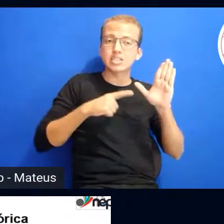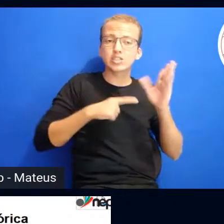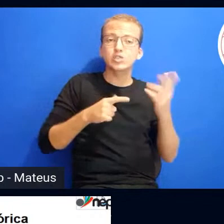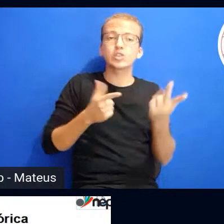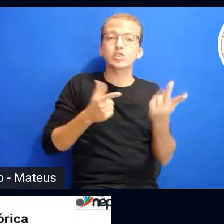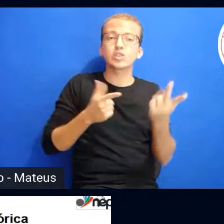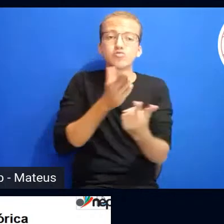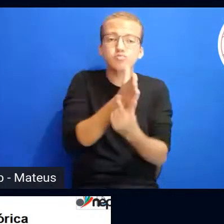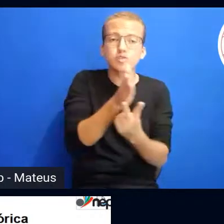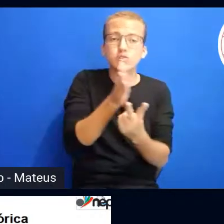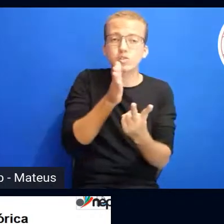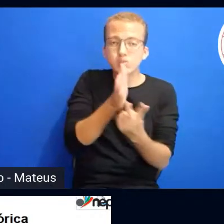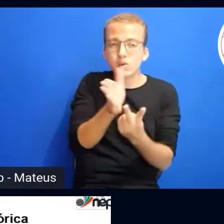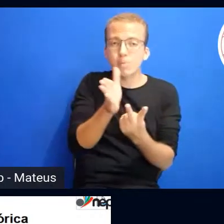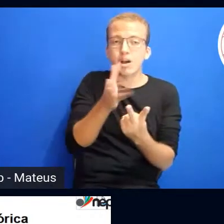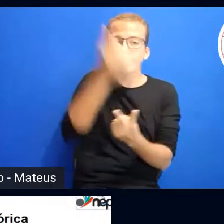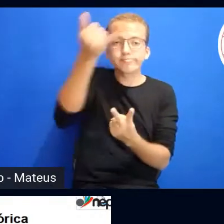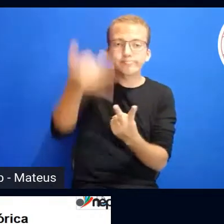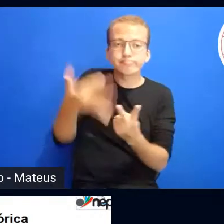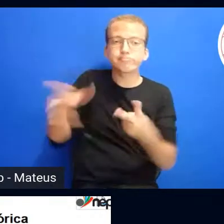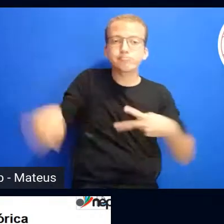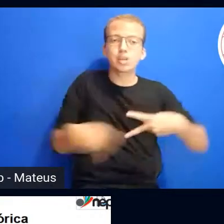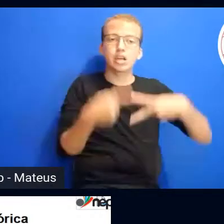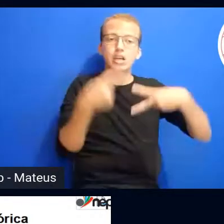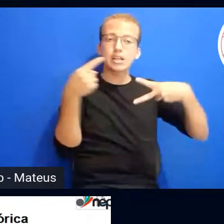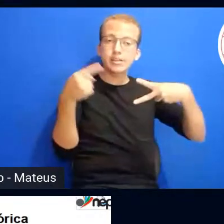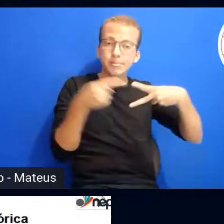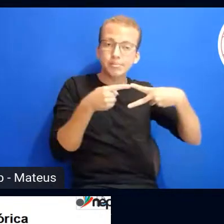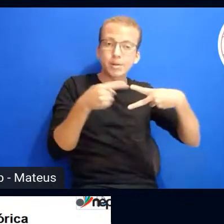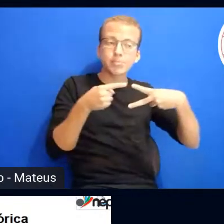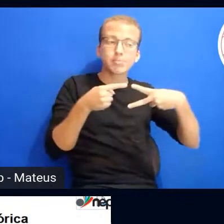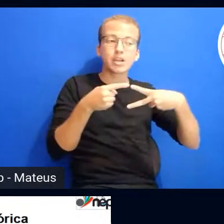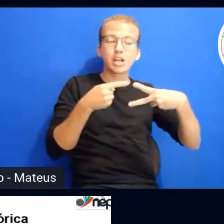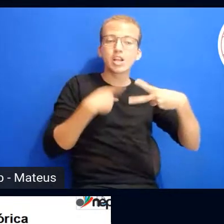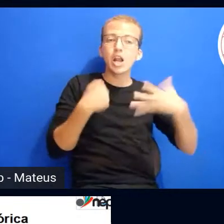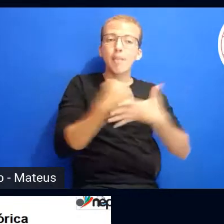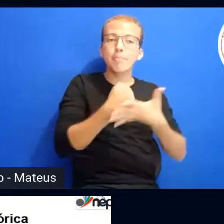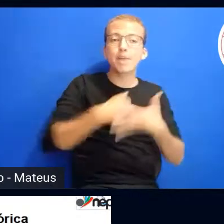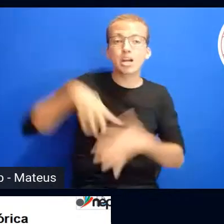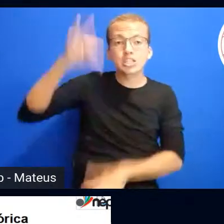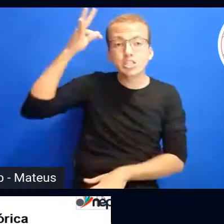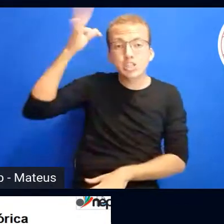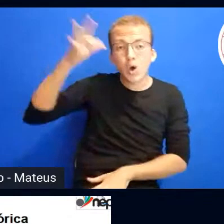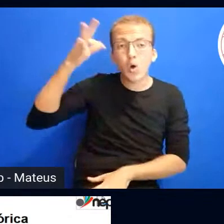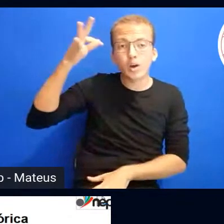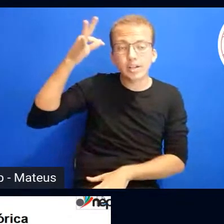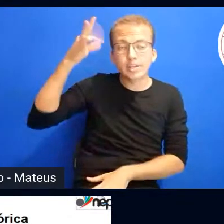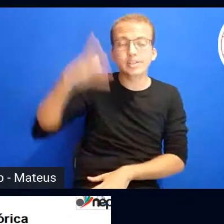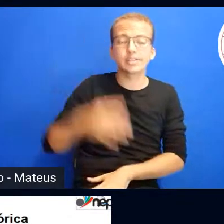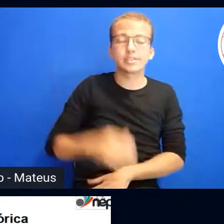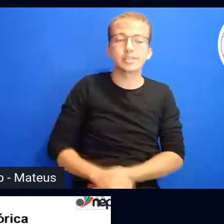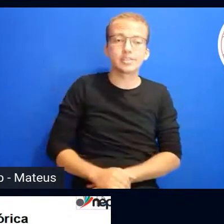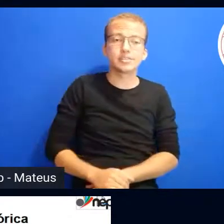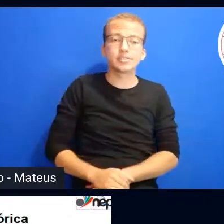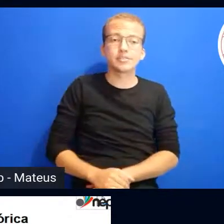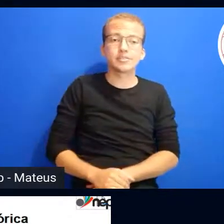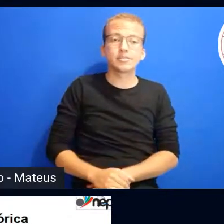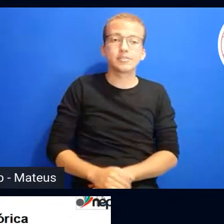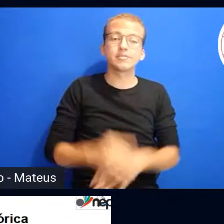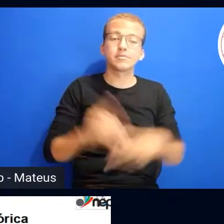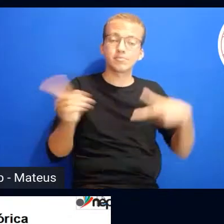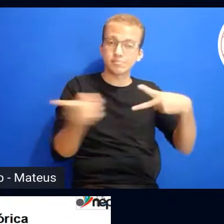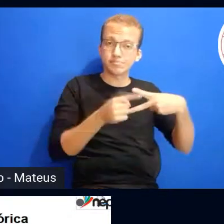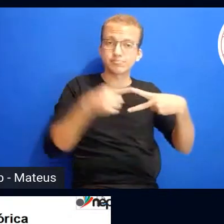pesquisa, né? A fundamentação teórica dele, primeiro, eh, partiu a das teorias de educação e